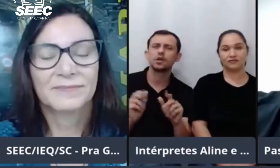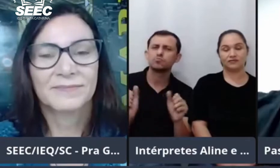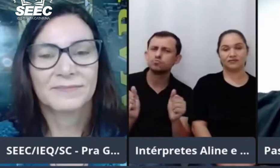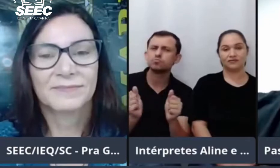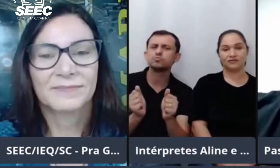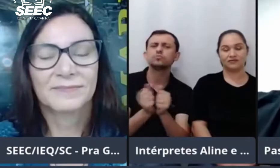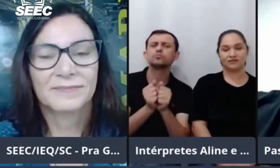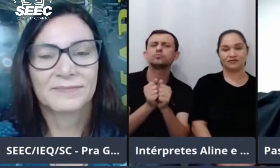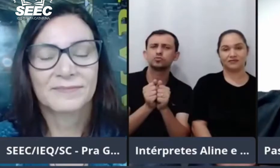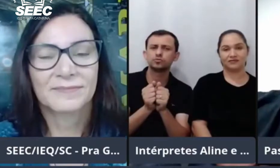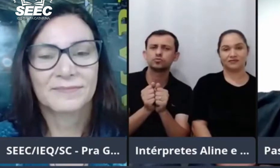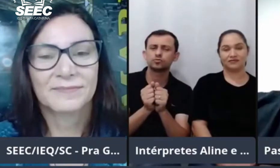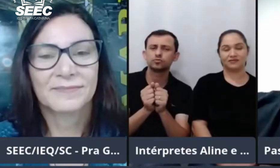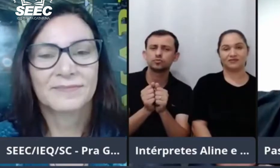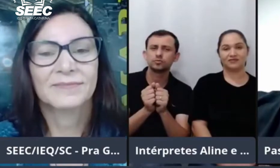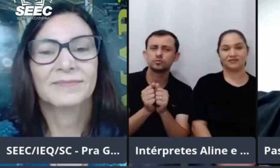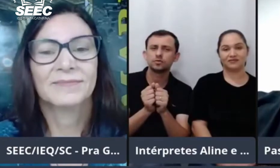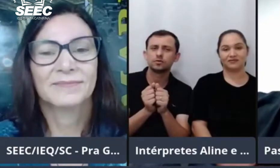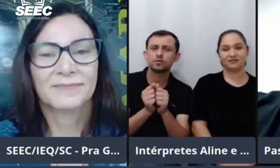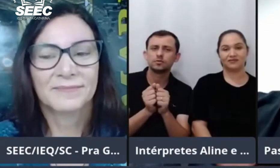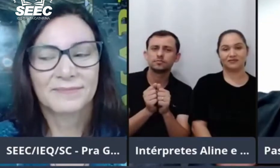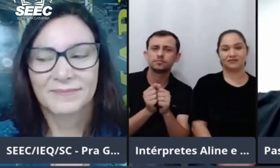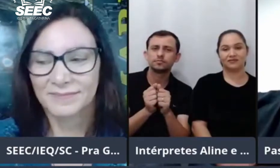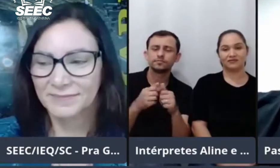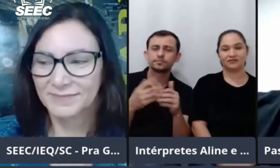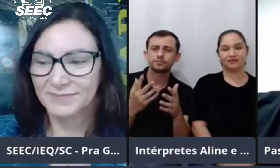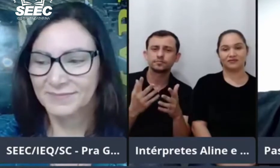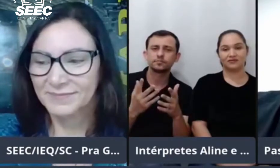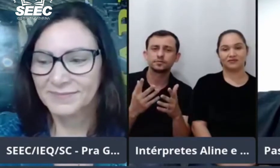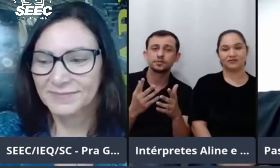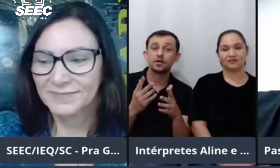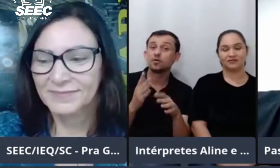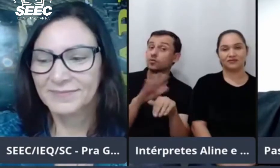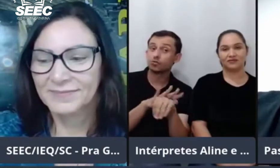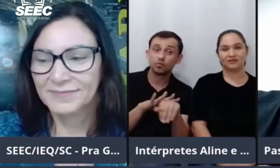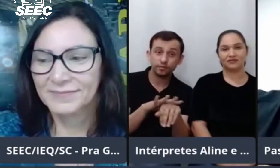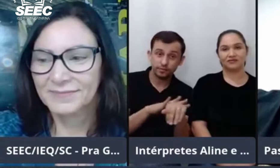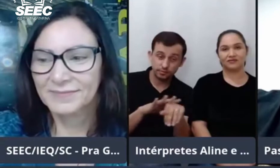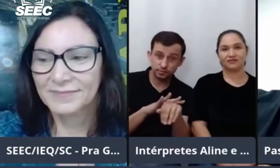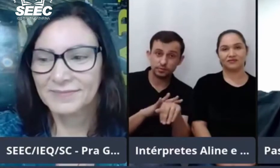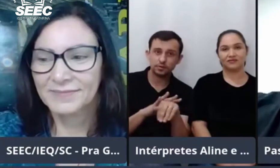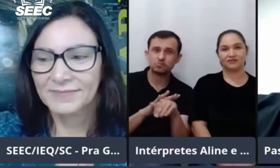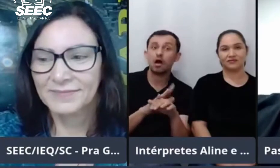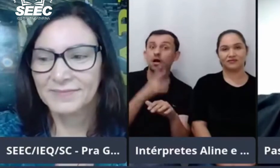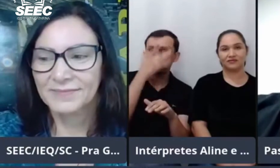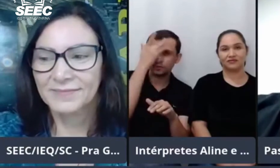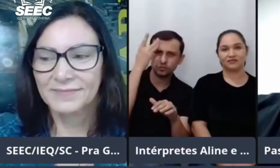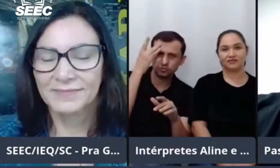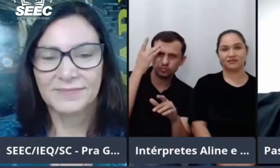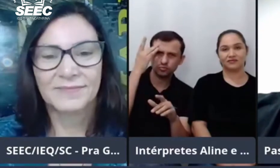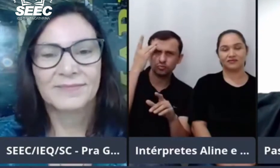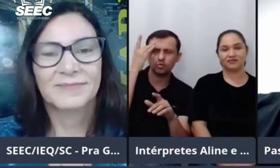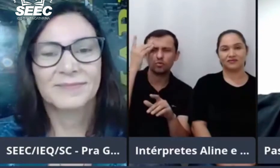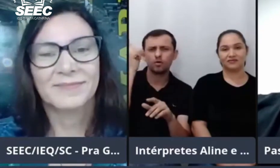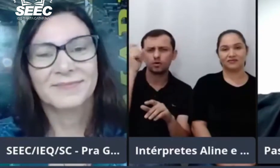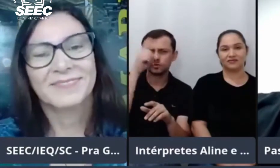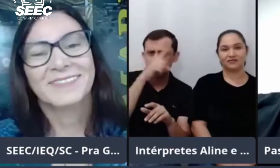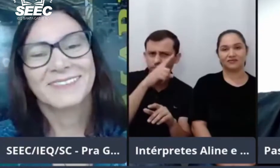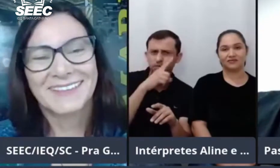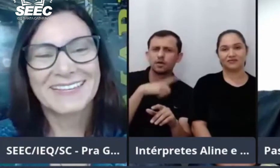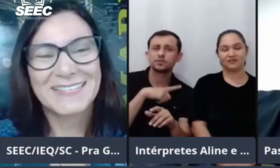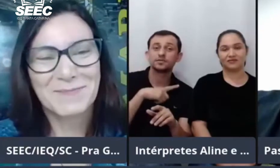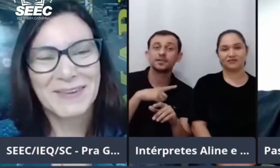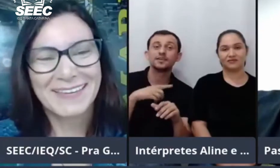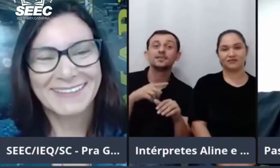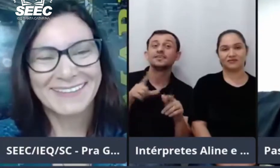levamos eles ao altar, né? Falamos a respeito das dificuldades deles, entregamos um presentinho para eles, é o que eles mais